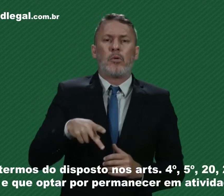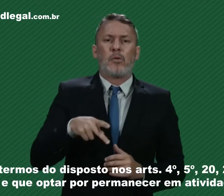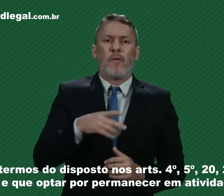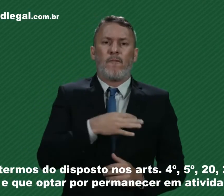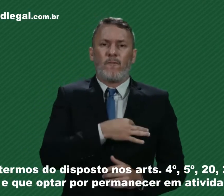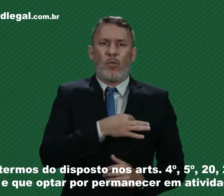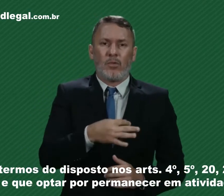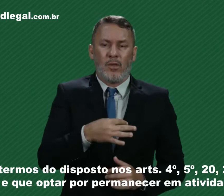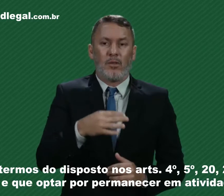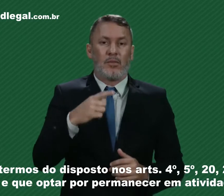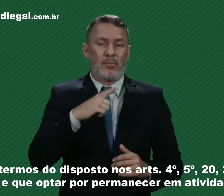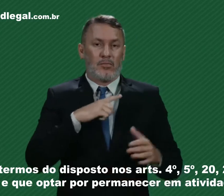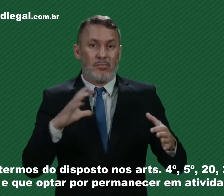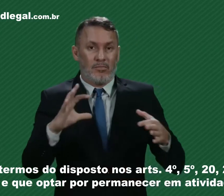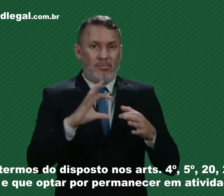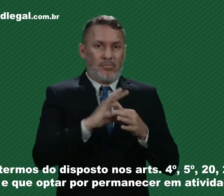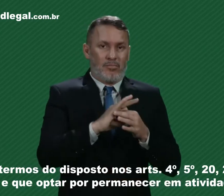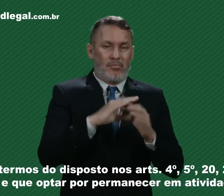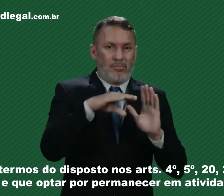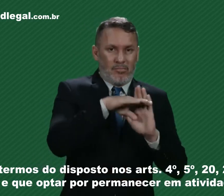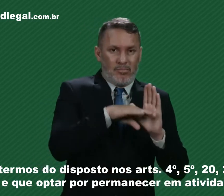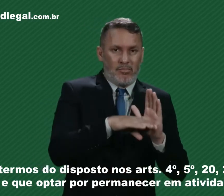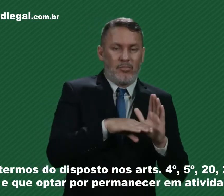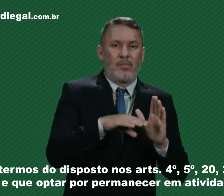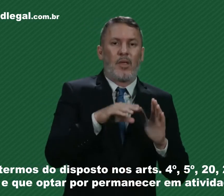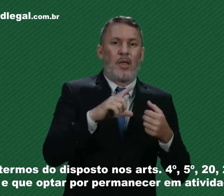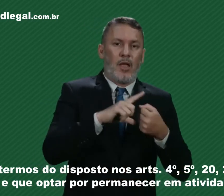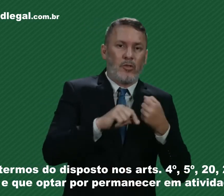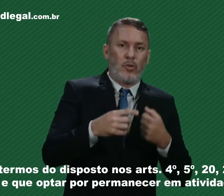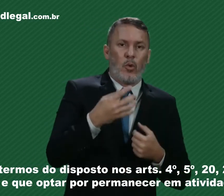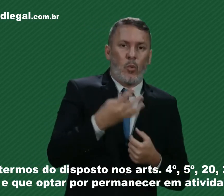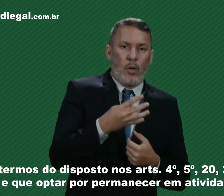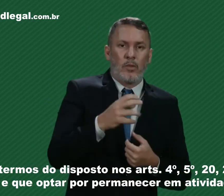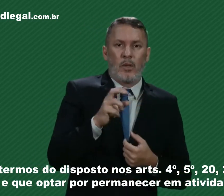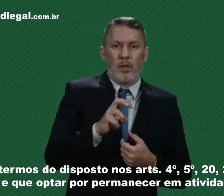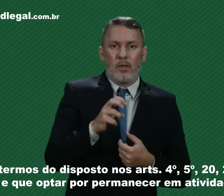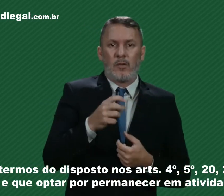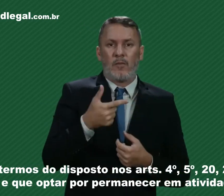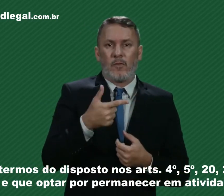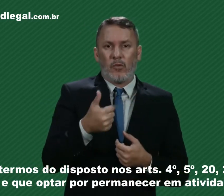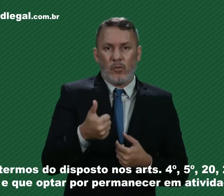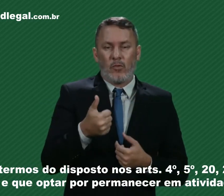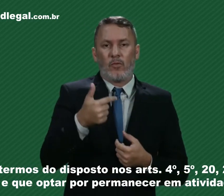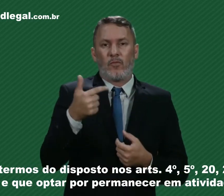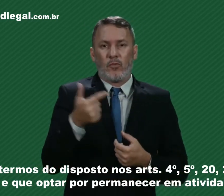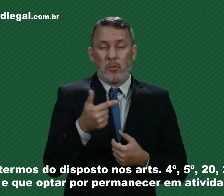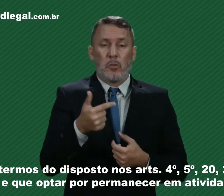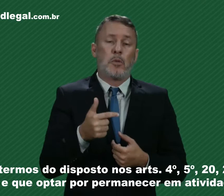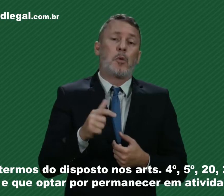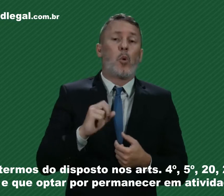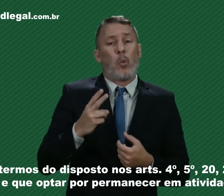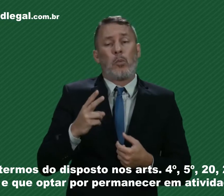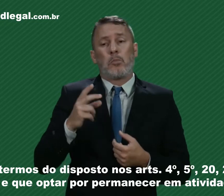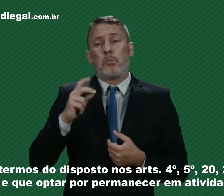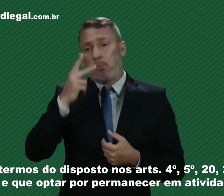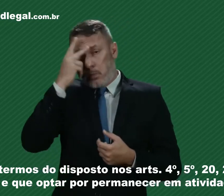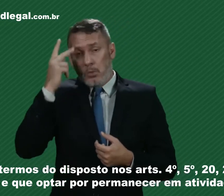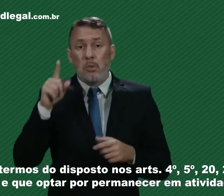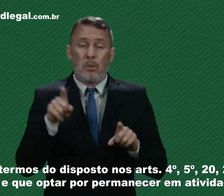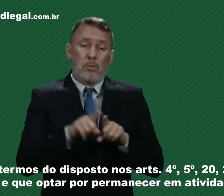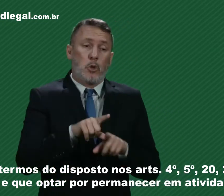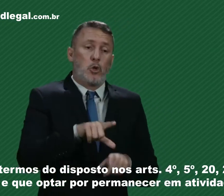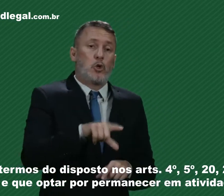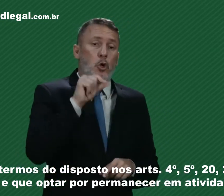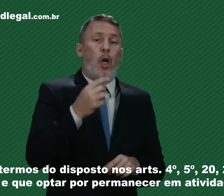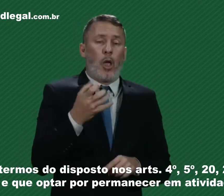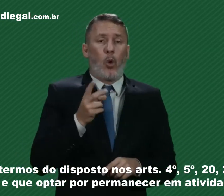nos termos do disposto nos artigos 4º, 5º, 20, 21 e 22 e que optar por